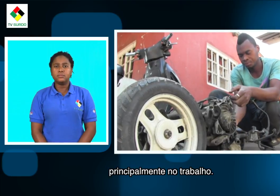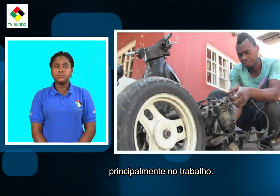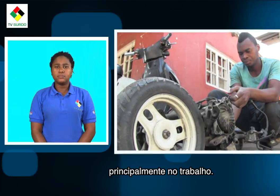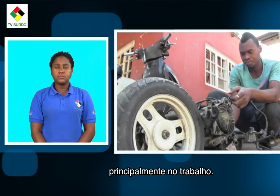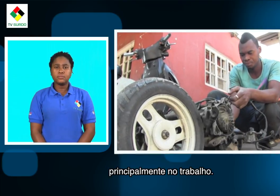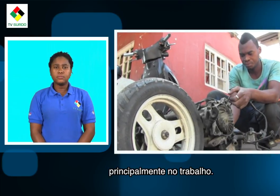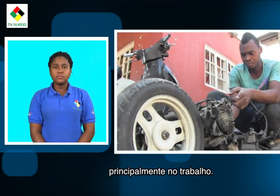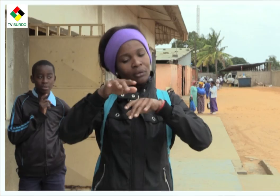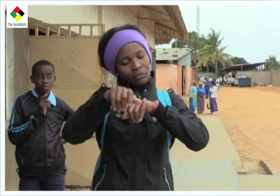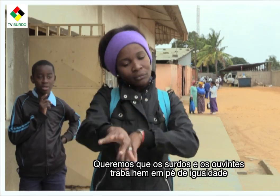no